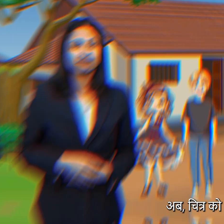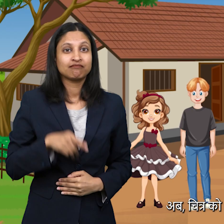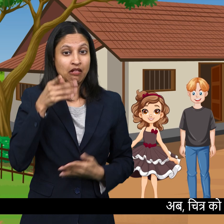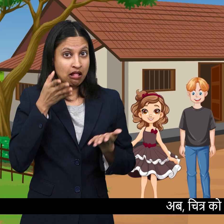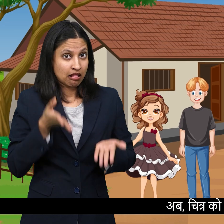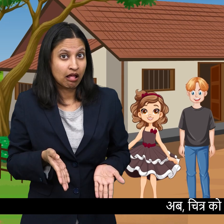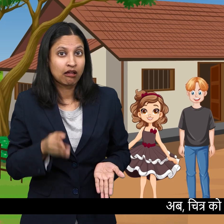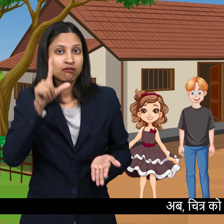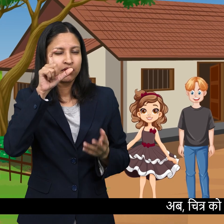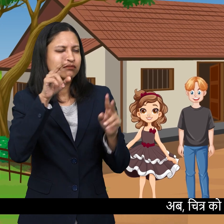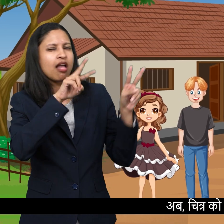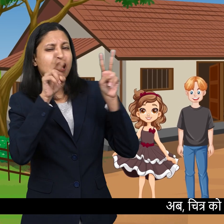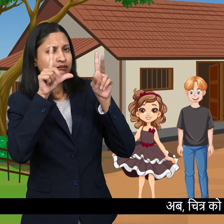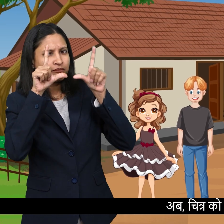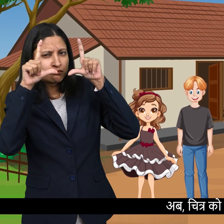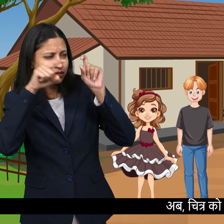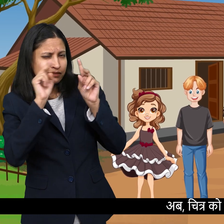आप चित्र को ध्यान से देखें।